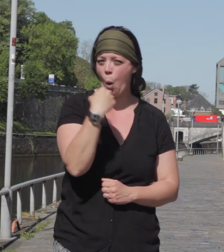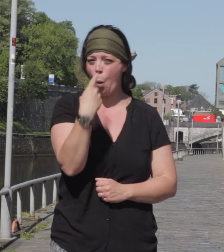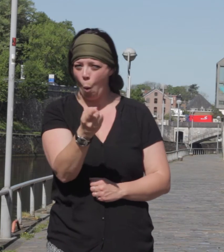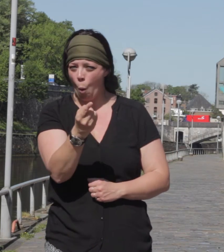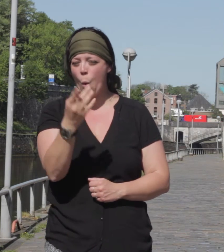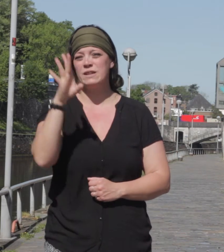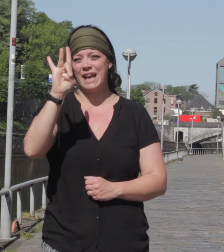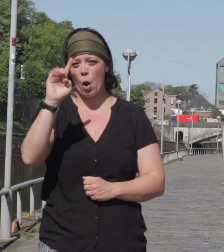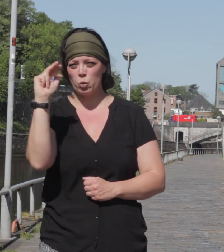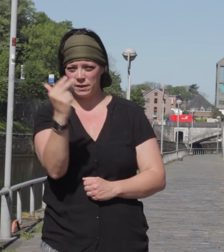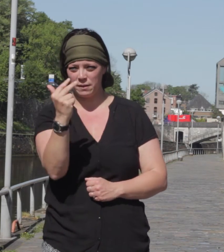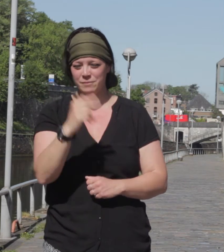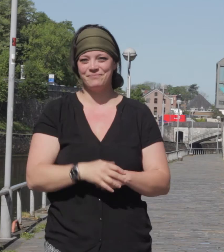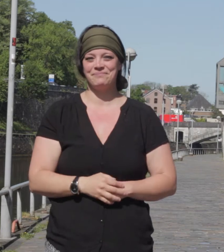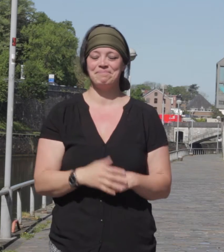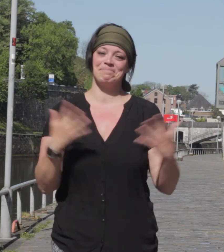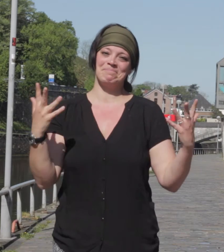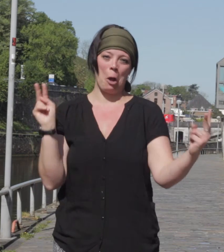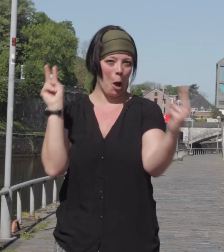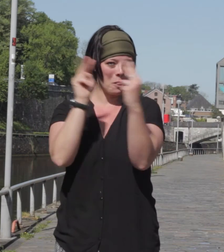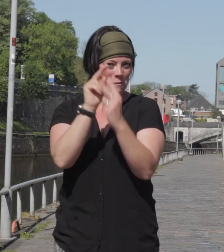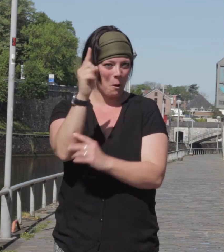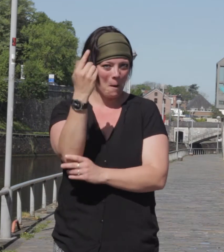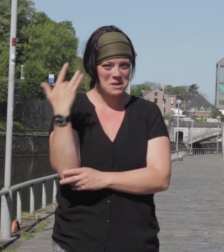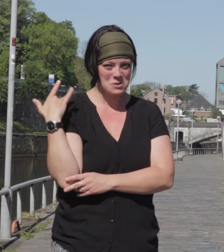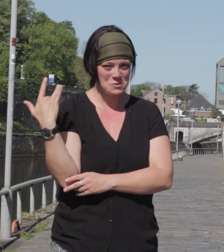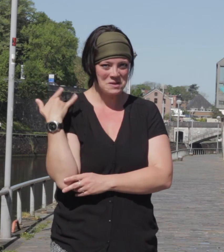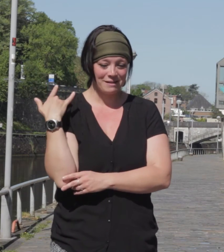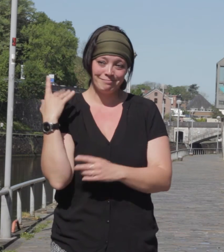48. Rendez-vous le 1er juillet pour un festival unique.